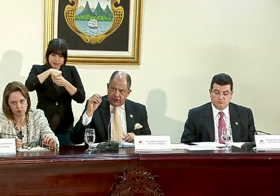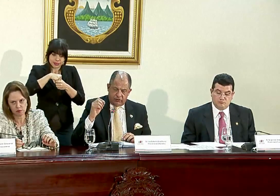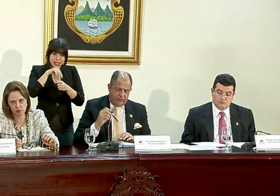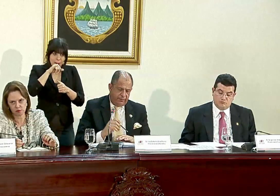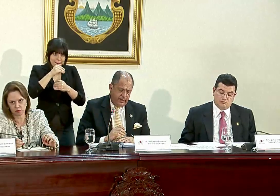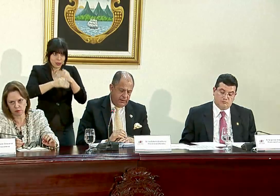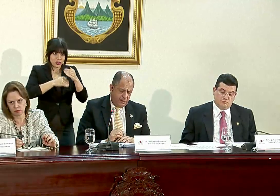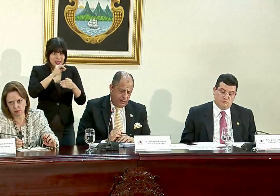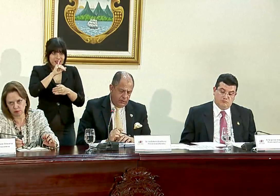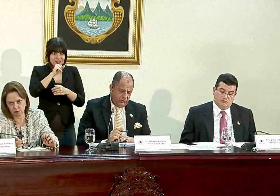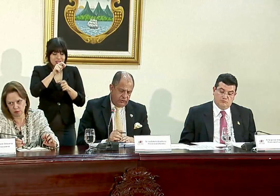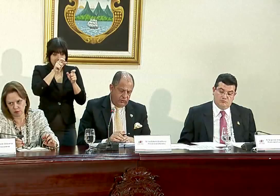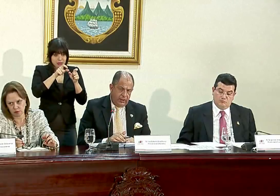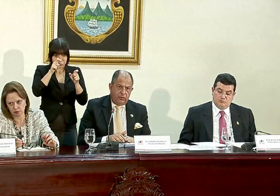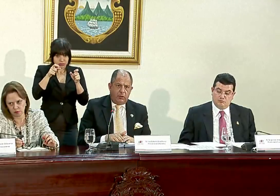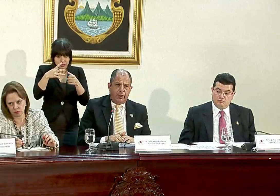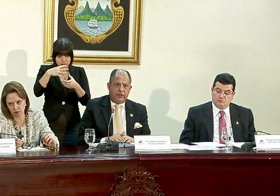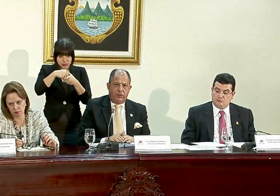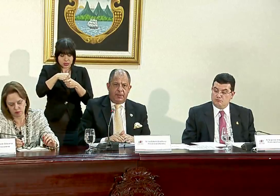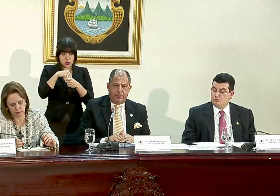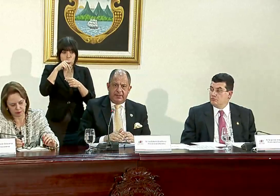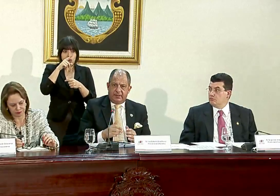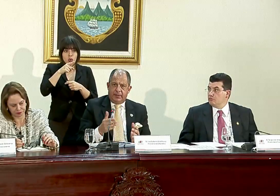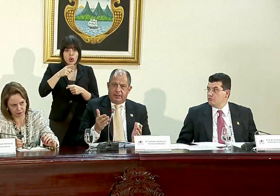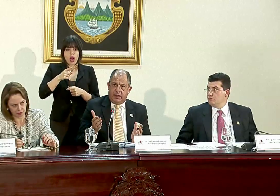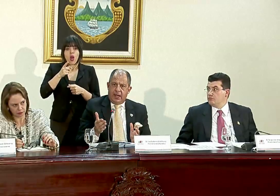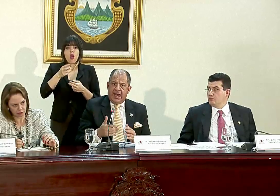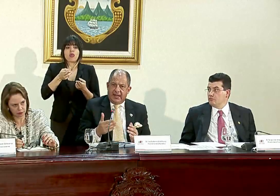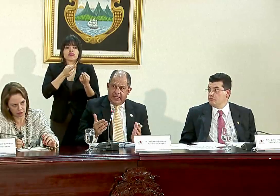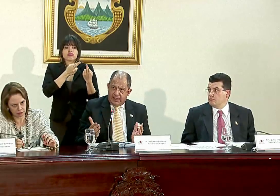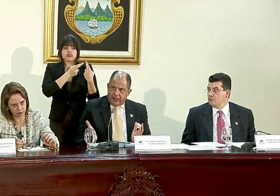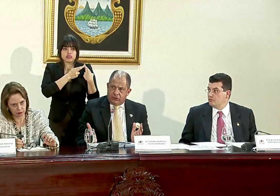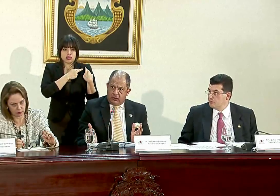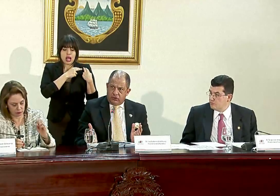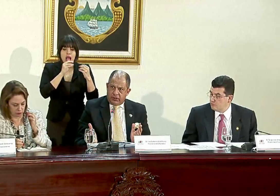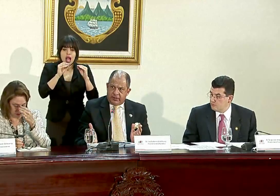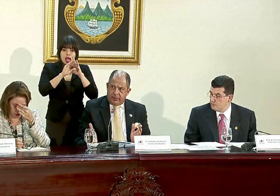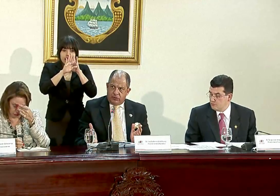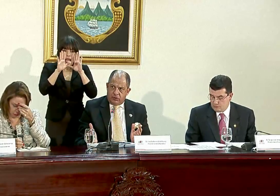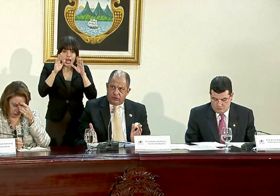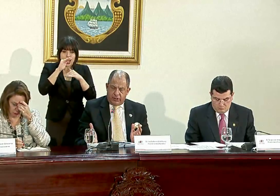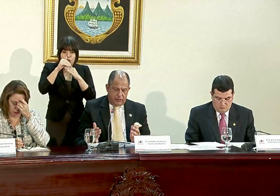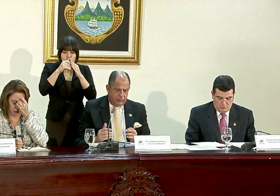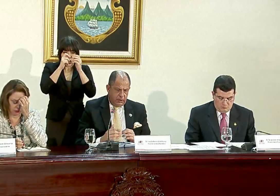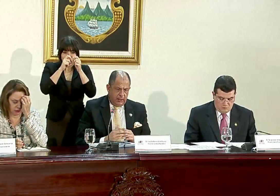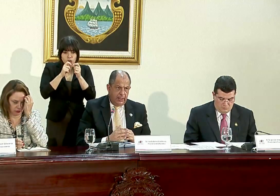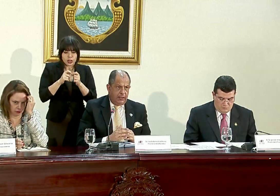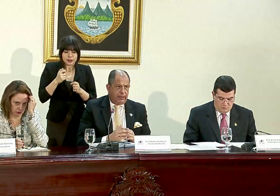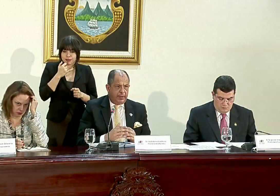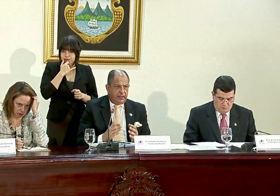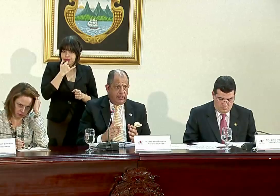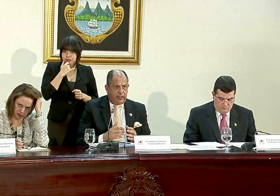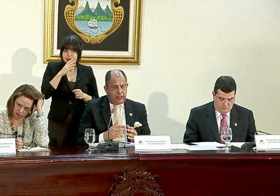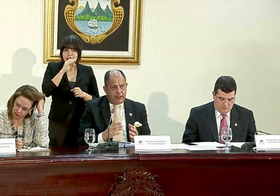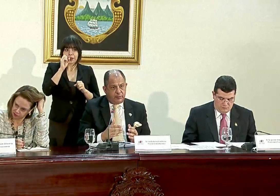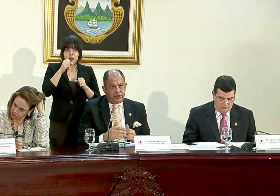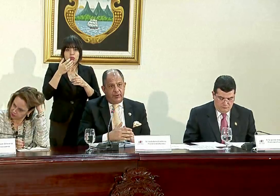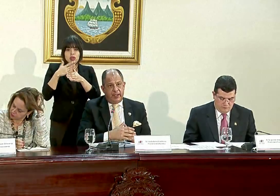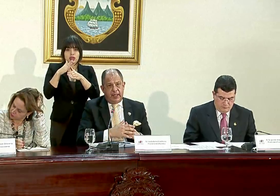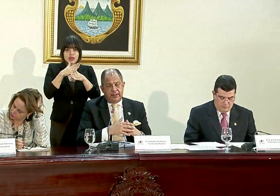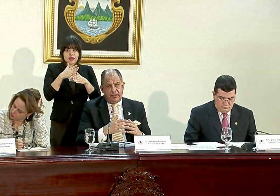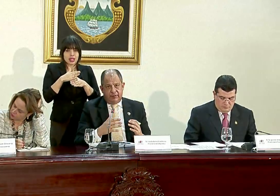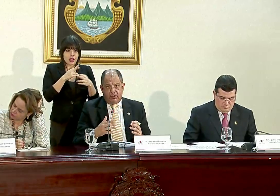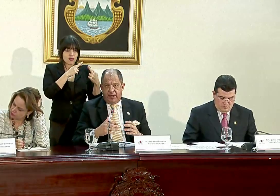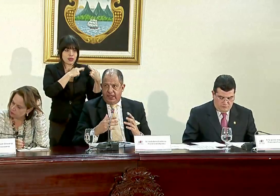el proceso del FIA constituía una obligación para precisamente aclarar en todos sus extremos lo ocurrido y repartir las